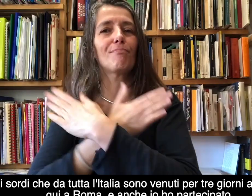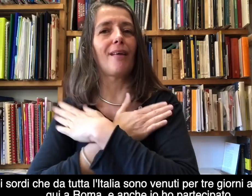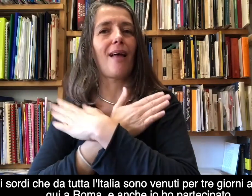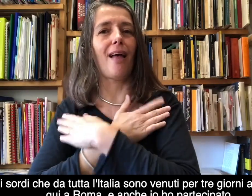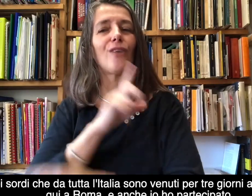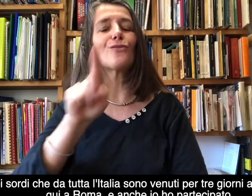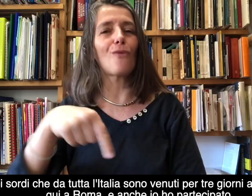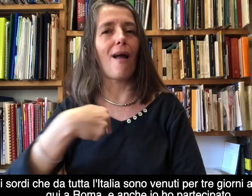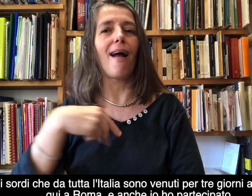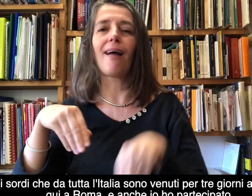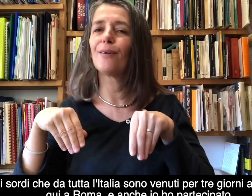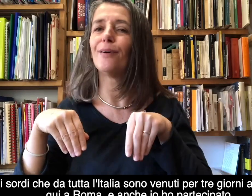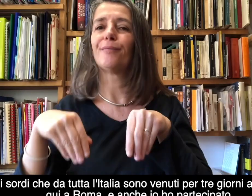anche io ho partecipato